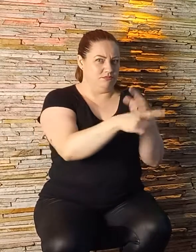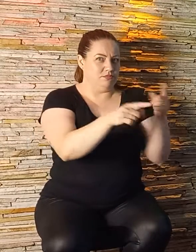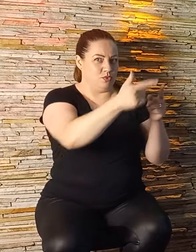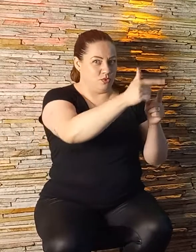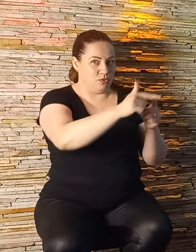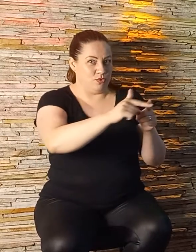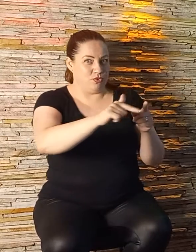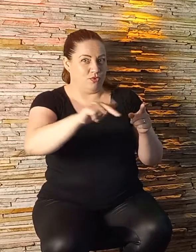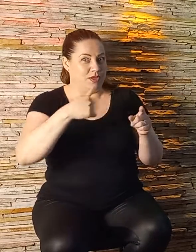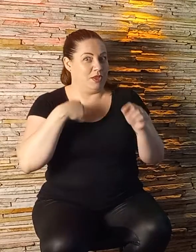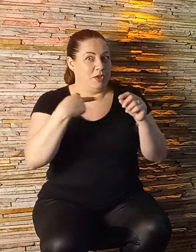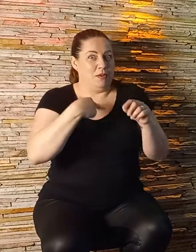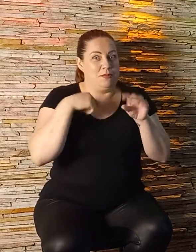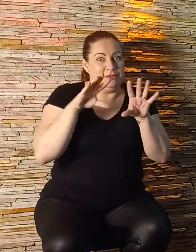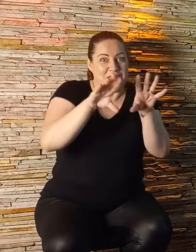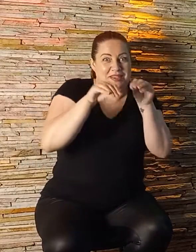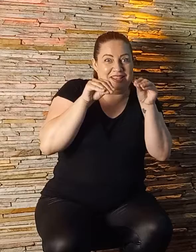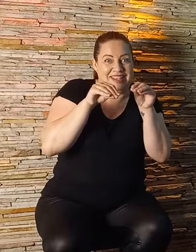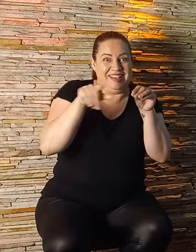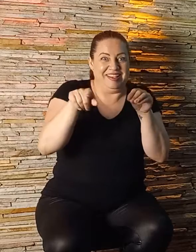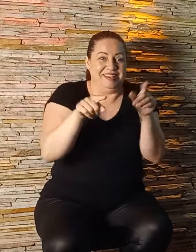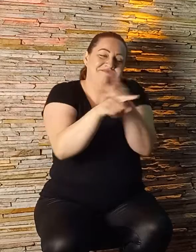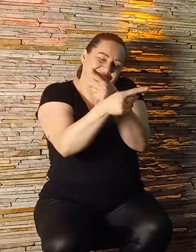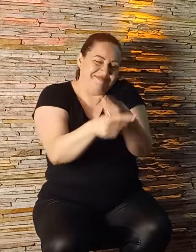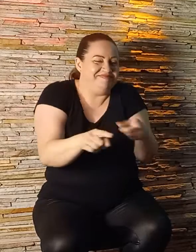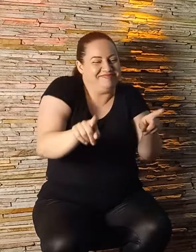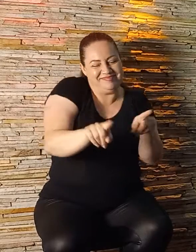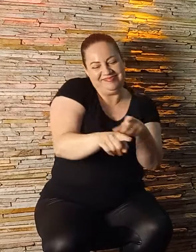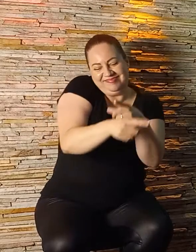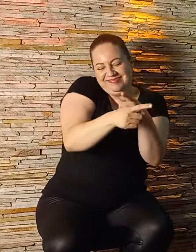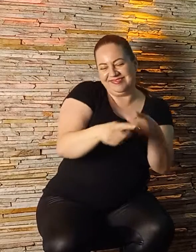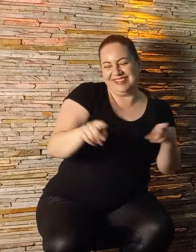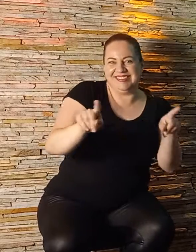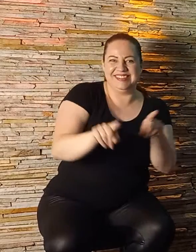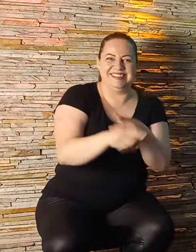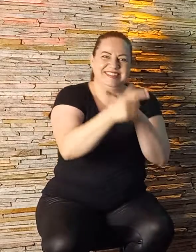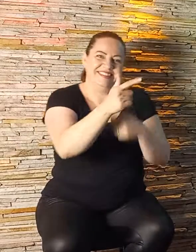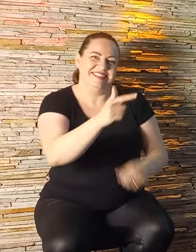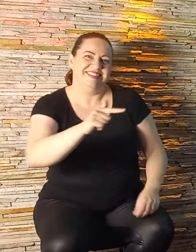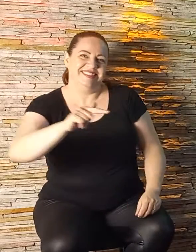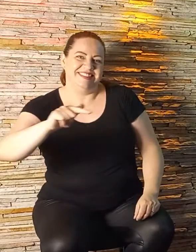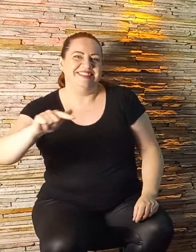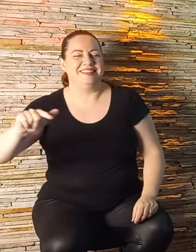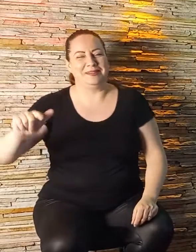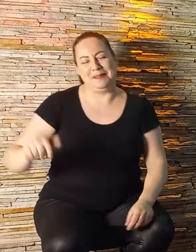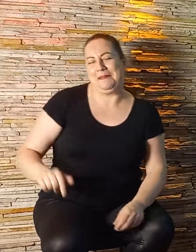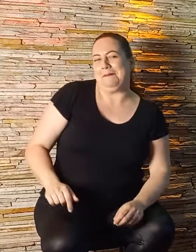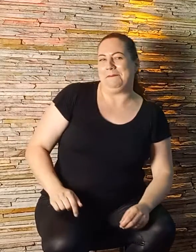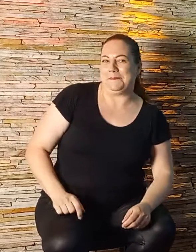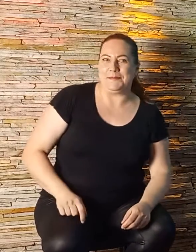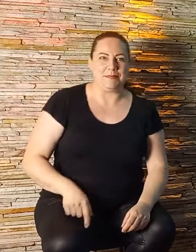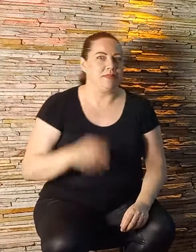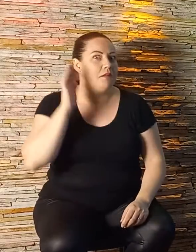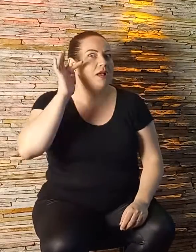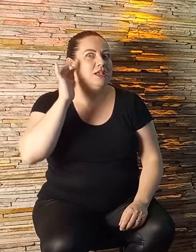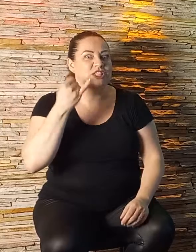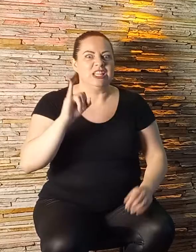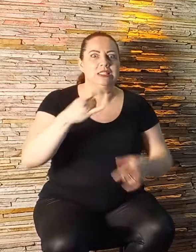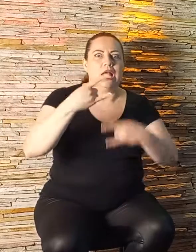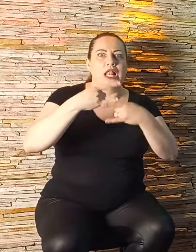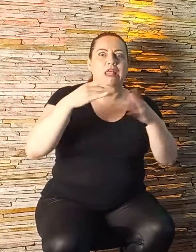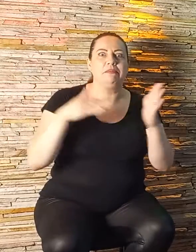do Uruguai eu não posso mexer no Britney na tag hahaha olha só consegue do Boy já consulta para